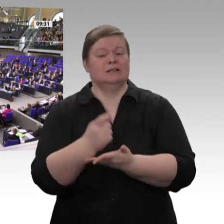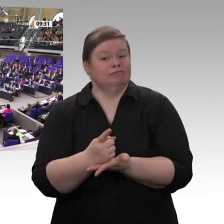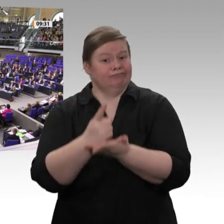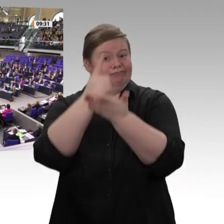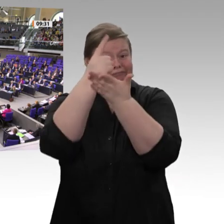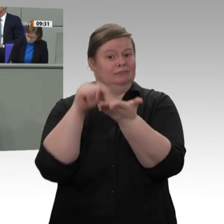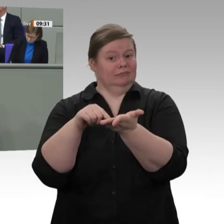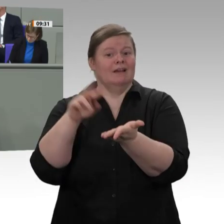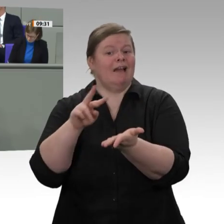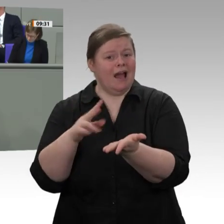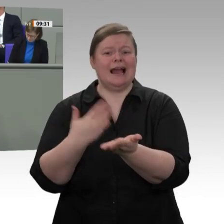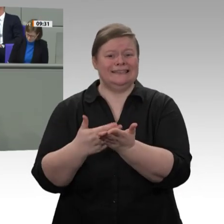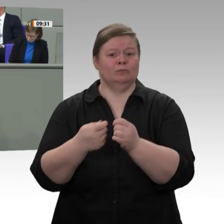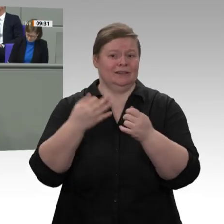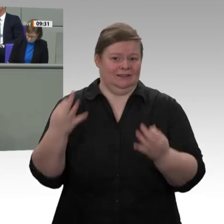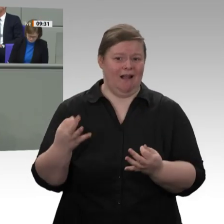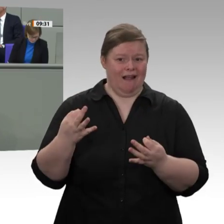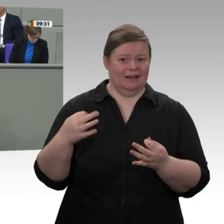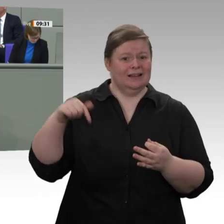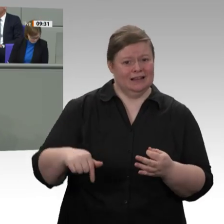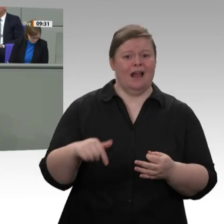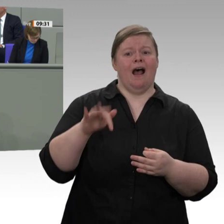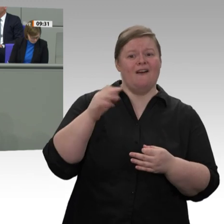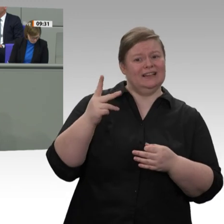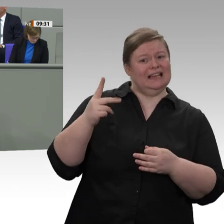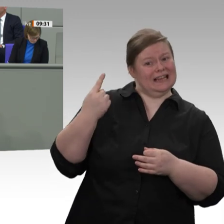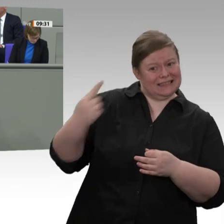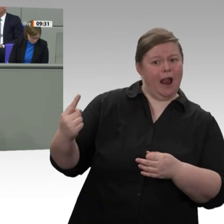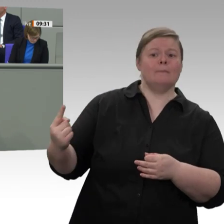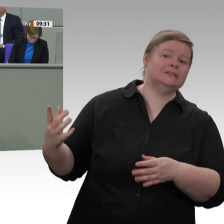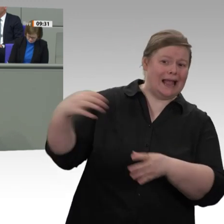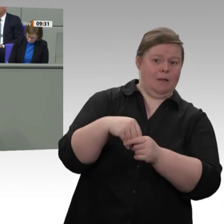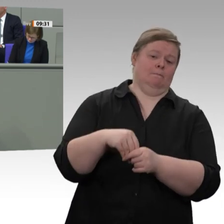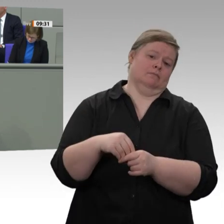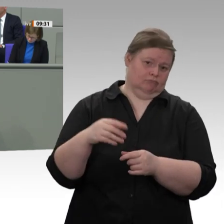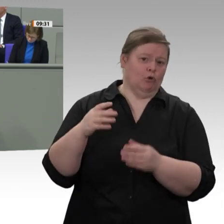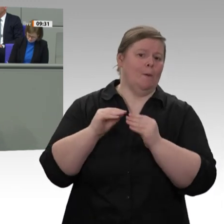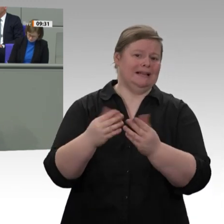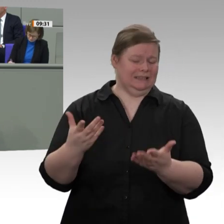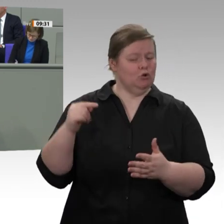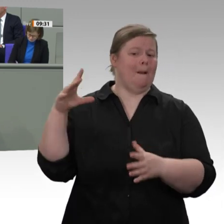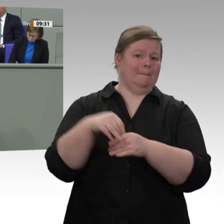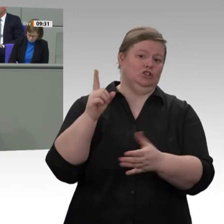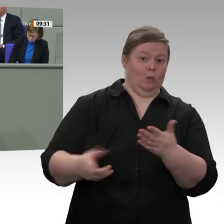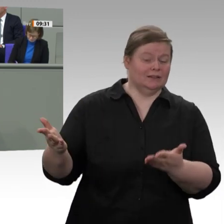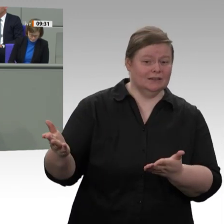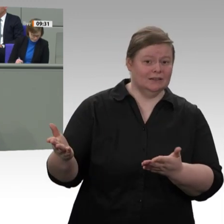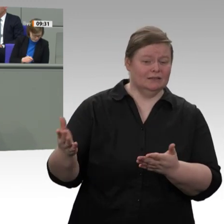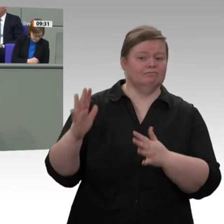Nicht anders, meine Damen und Herren, können Ihre Reden verstanden werden. Alice Weidel, 16.